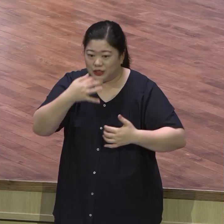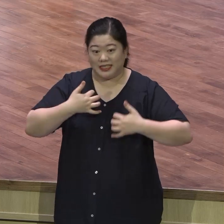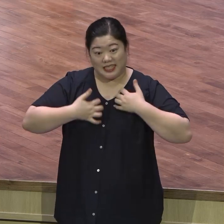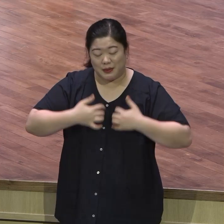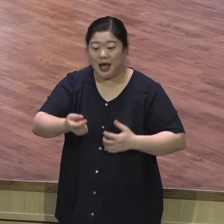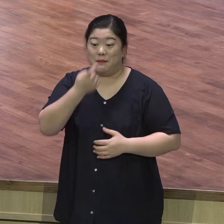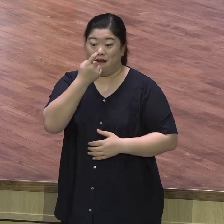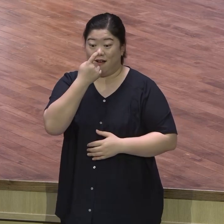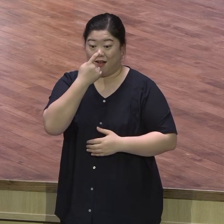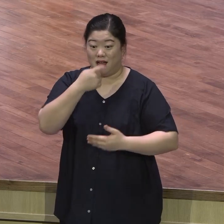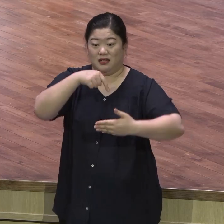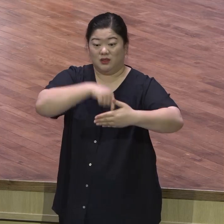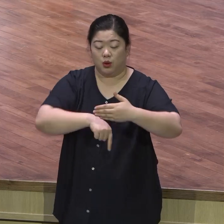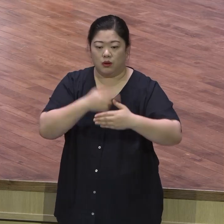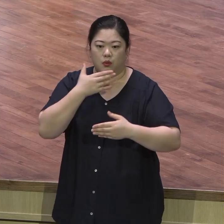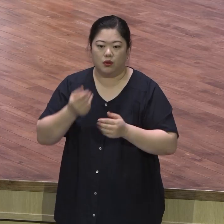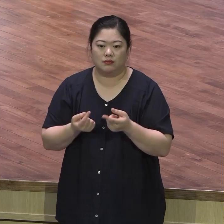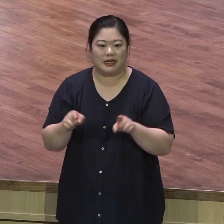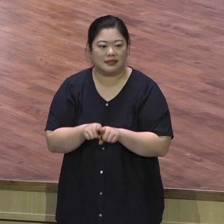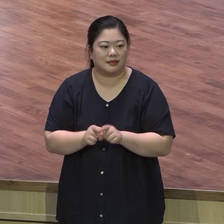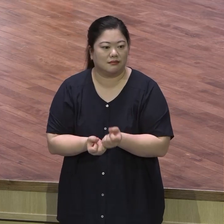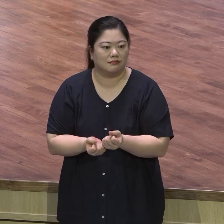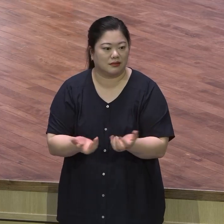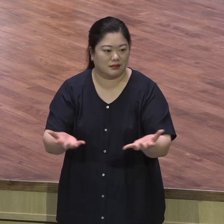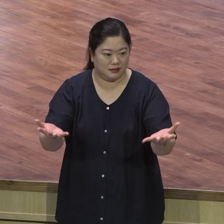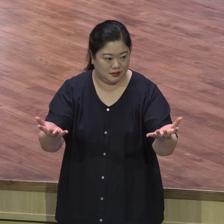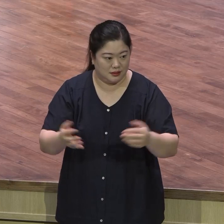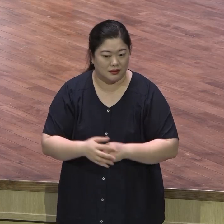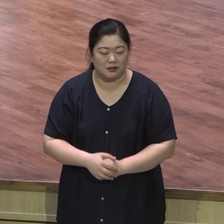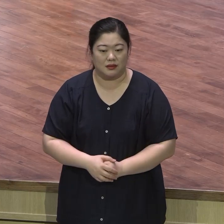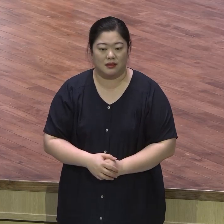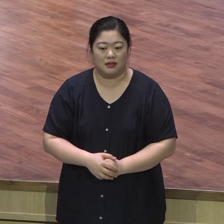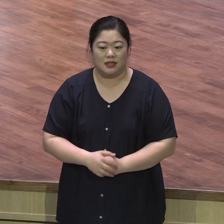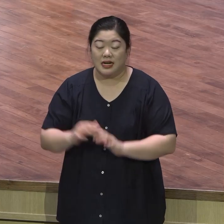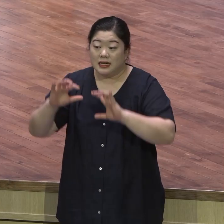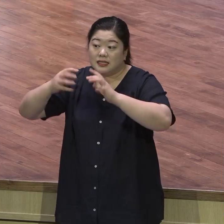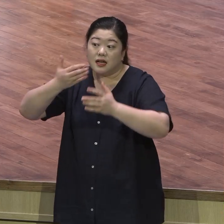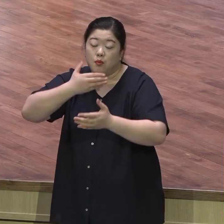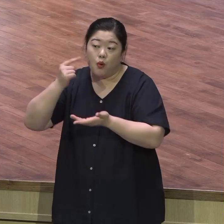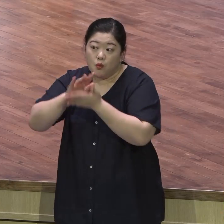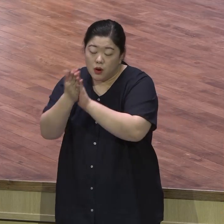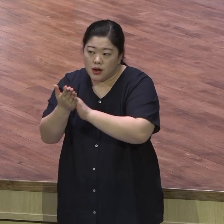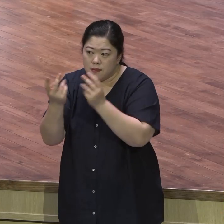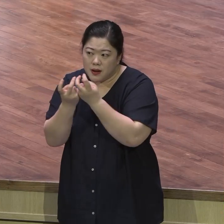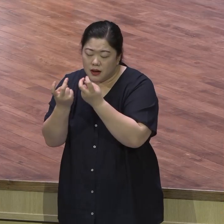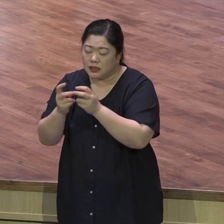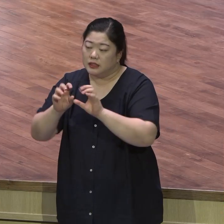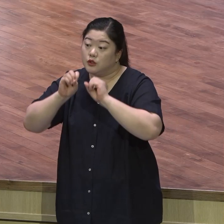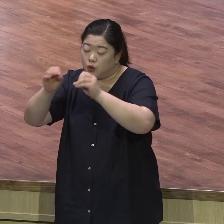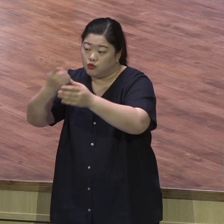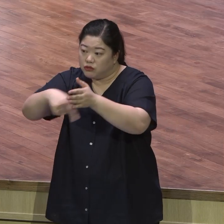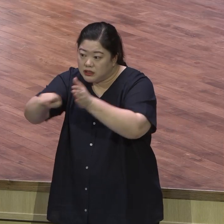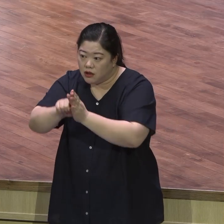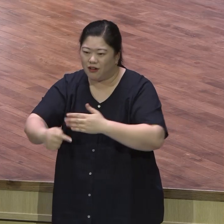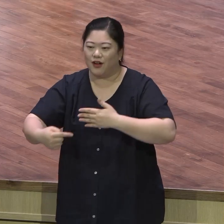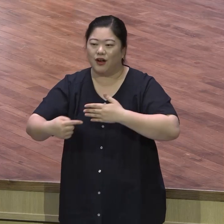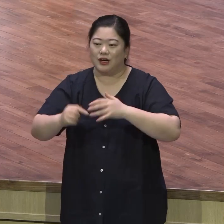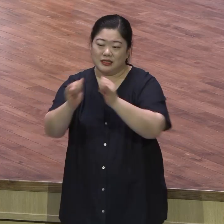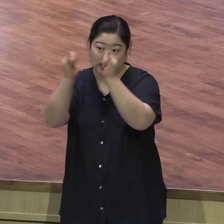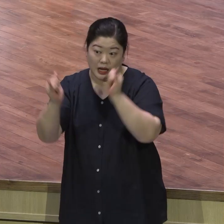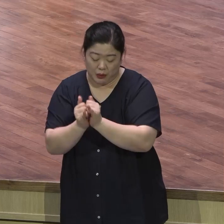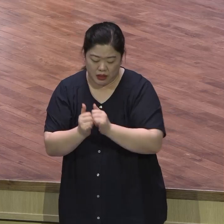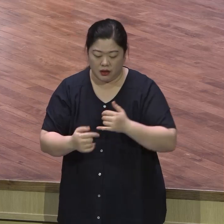드라마 드라마 하고 있고 지역보험을 해서 세계 보험을 가지고 지금 전세계 보험을 해서 지금 헌신봉사하고 있고